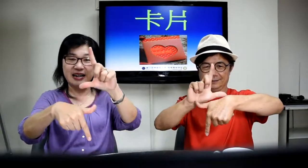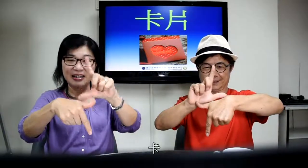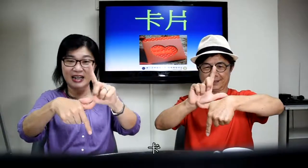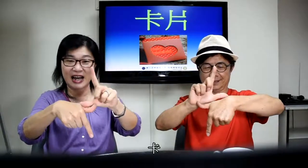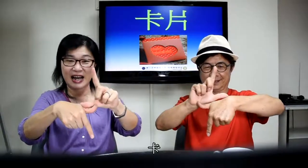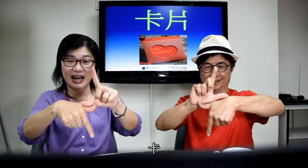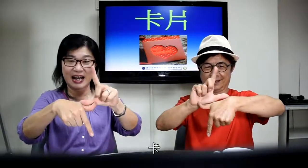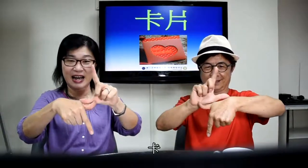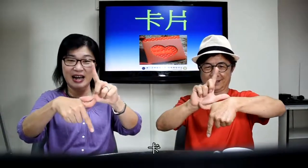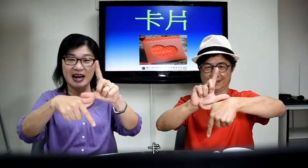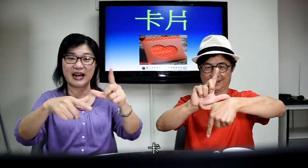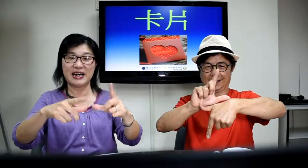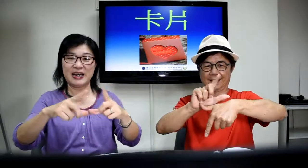卡